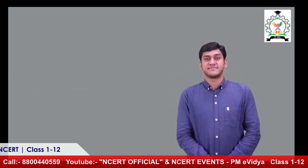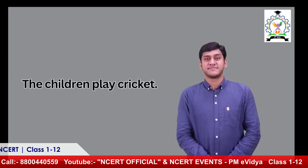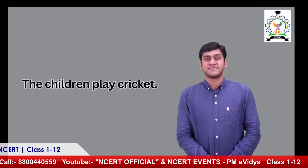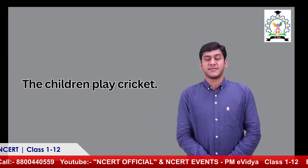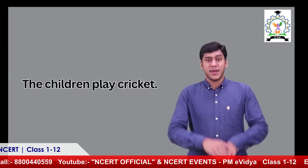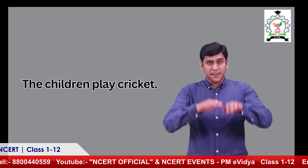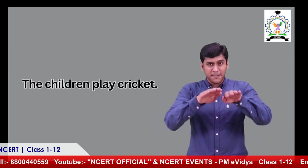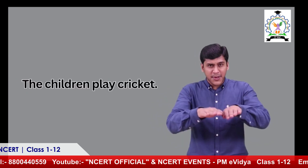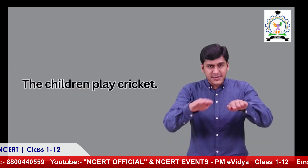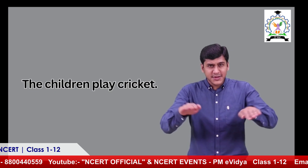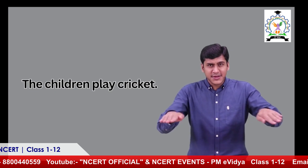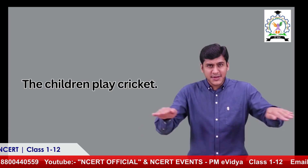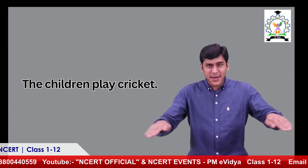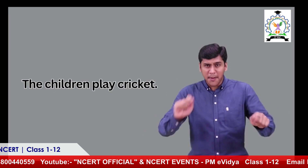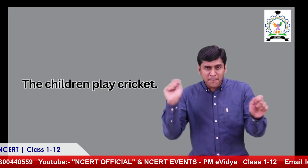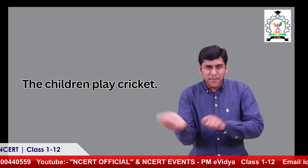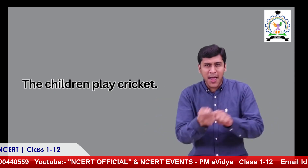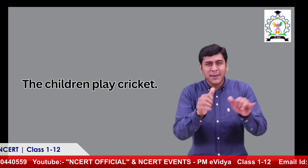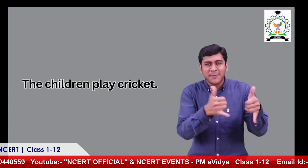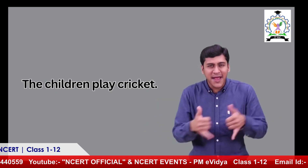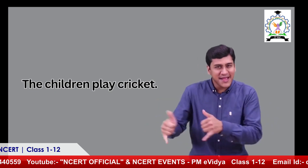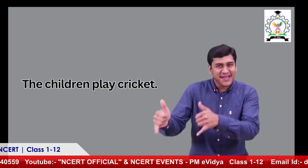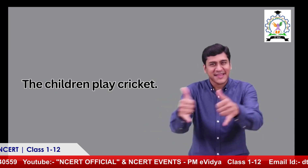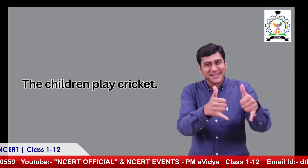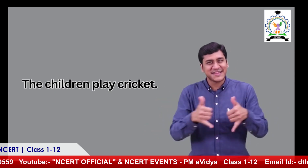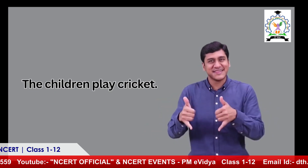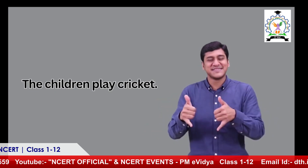बच्चे क्रिकेट खेल रहे हैं।